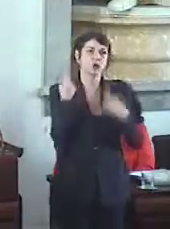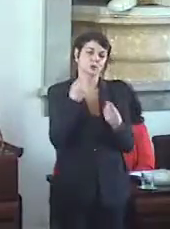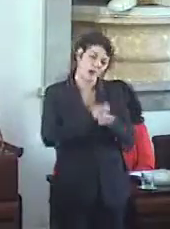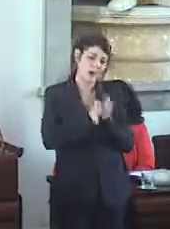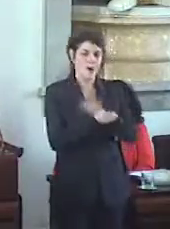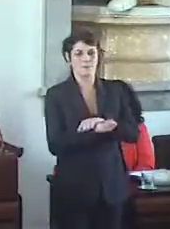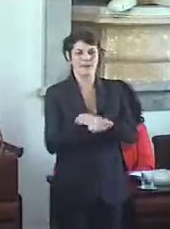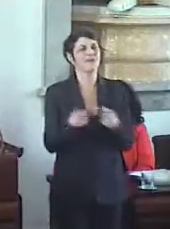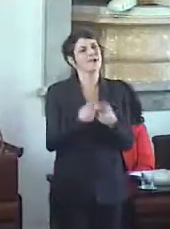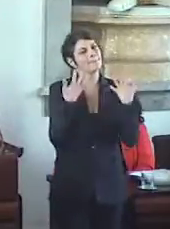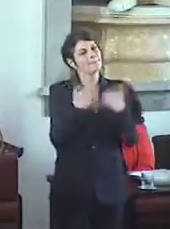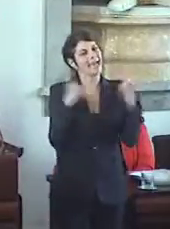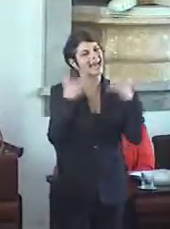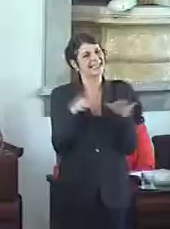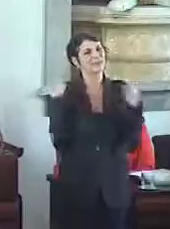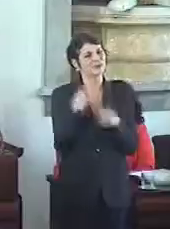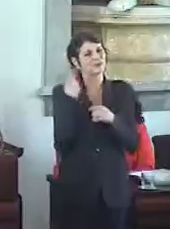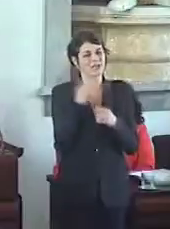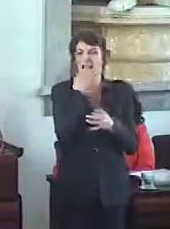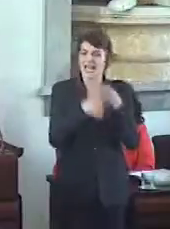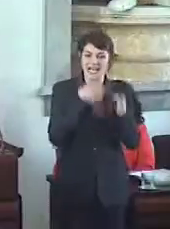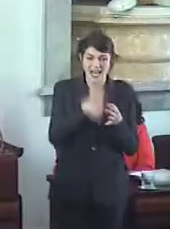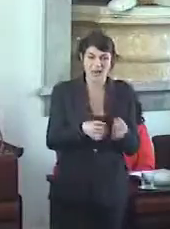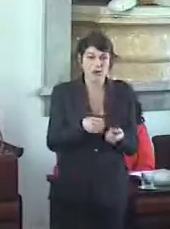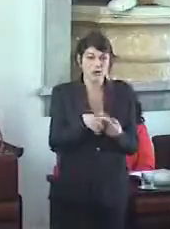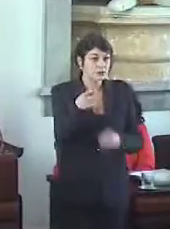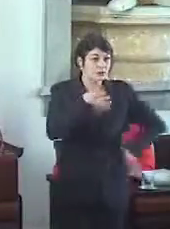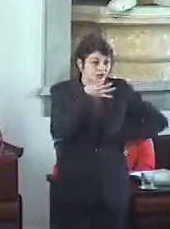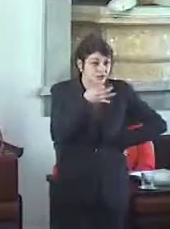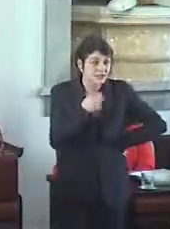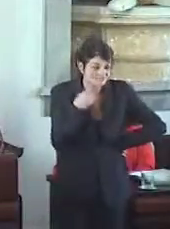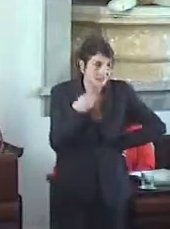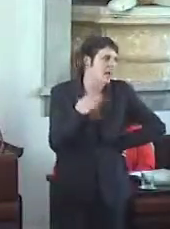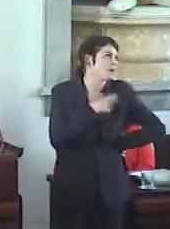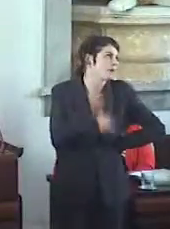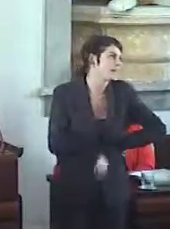Märchenstunde und Ihre Wortmeldung hat mir jetzt das bestätigt.